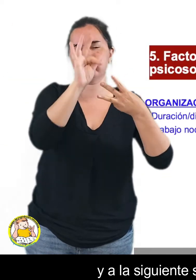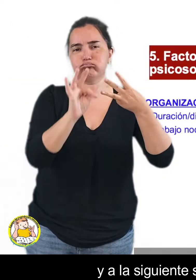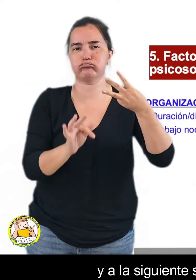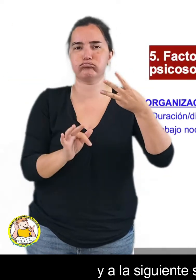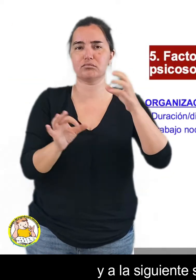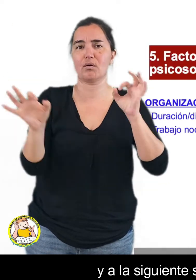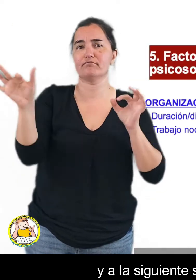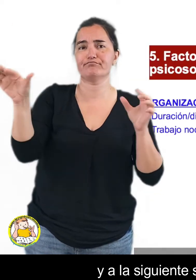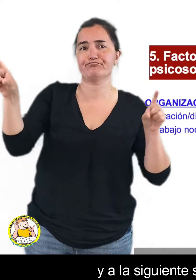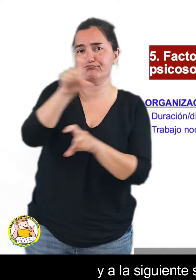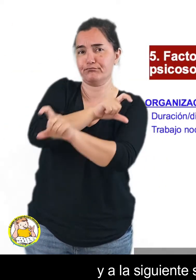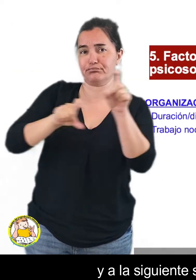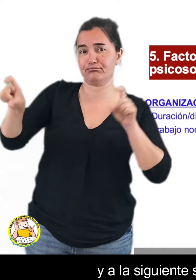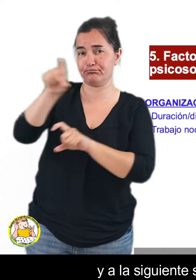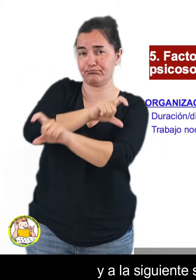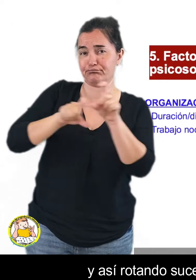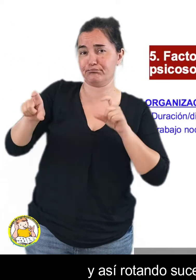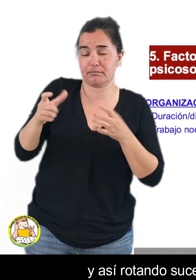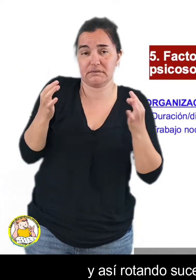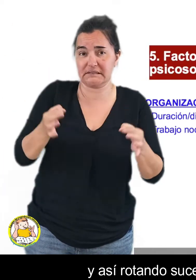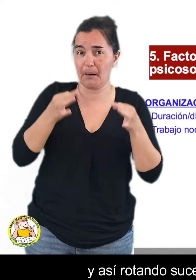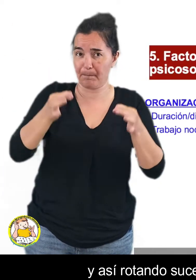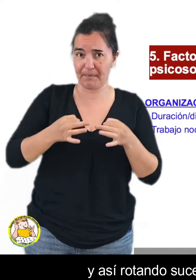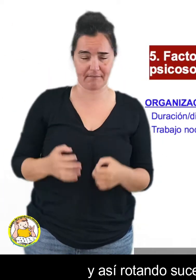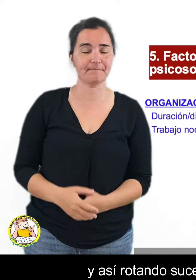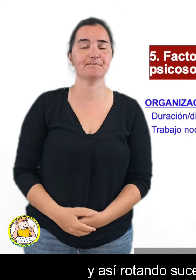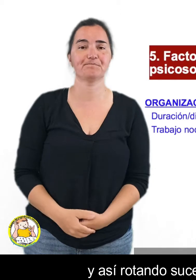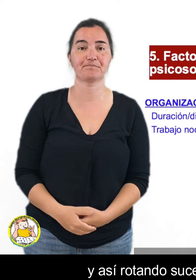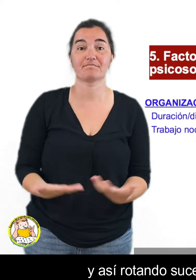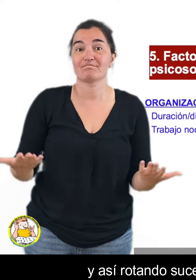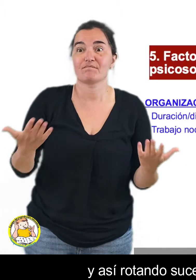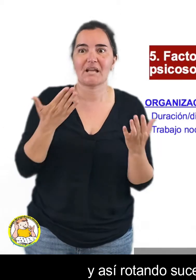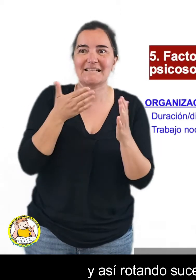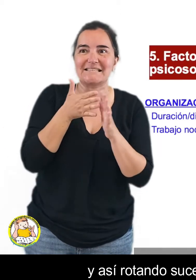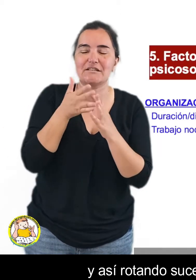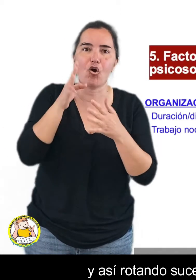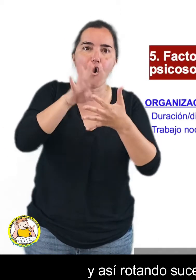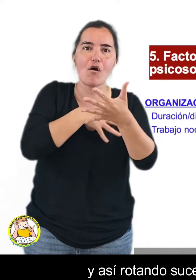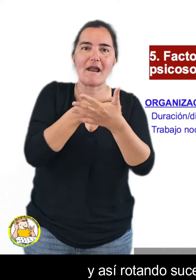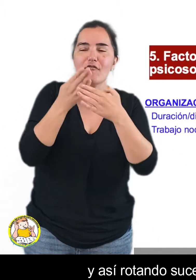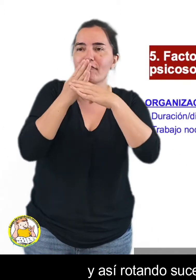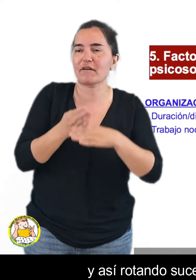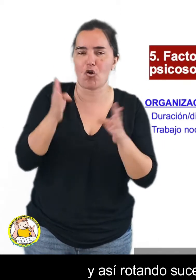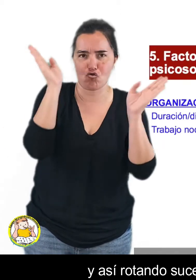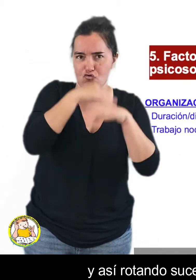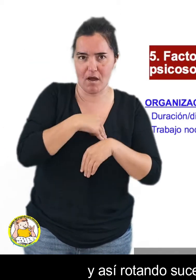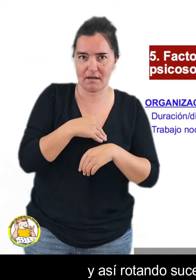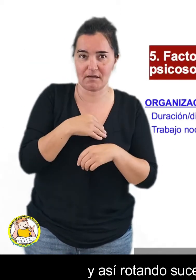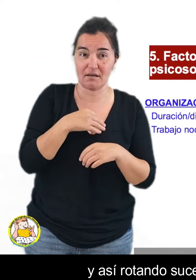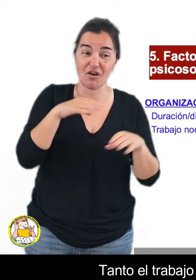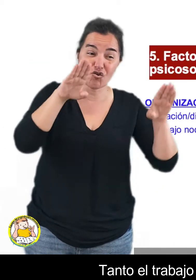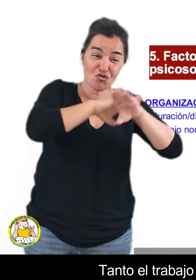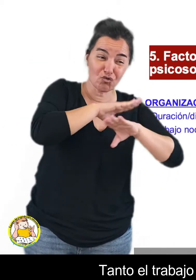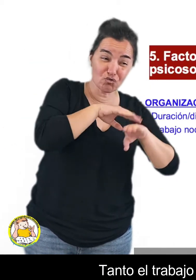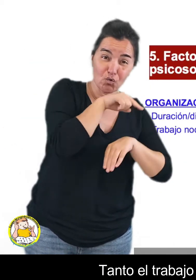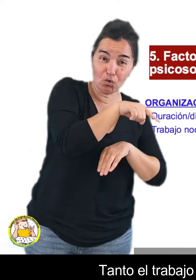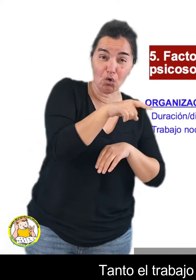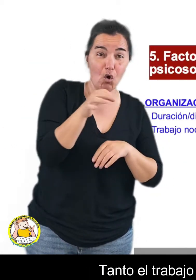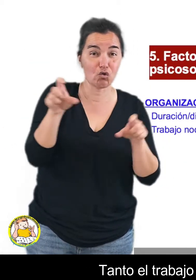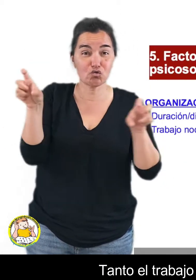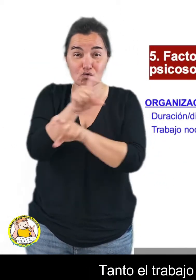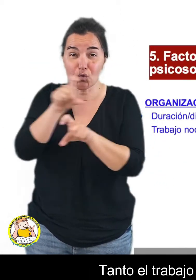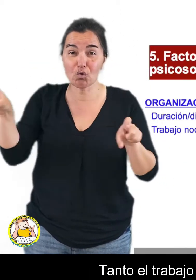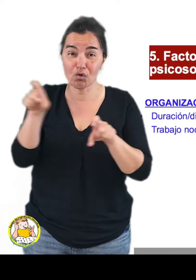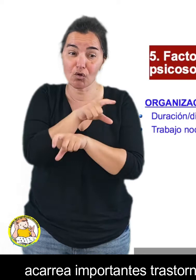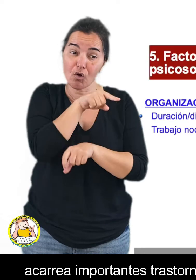semana pasan al horario de noche, y así rotando sucesivamente, sin tener un horario fijo. Tanto el trabajo nocturno